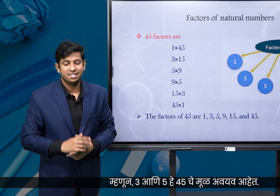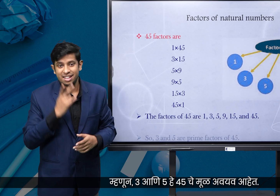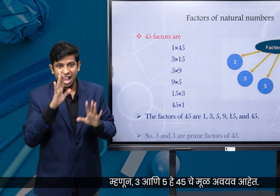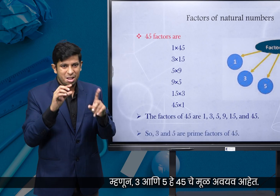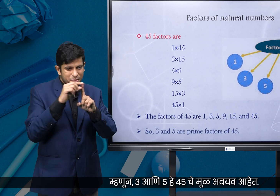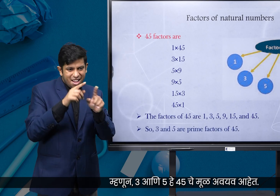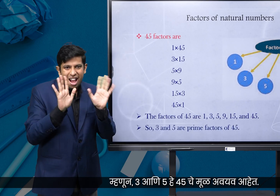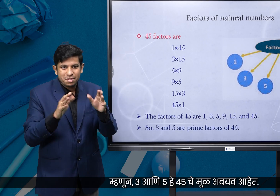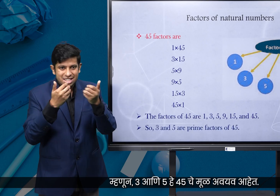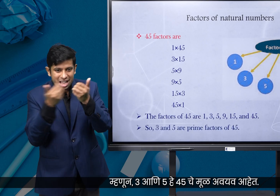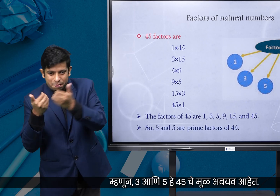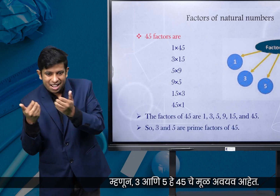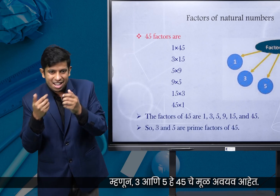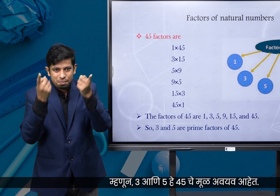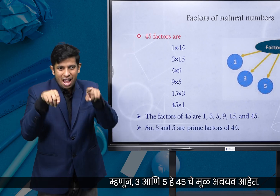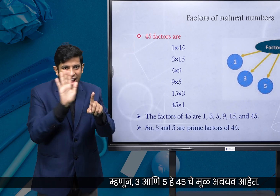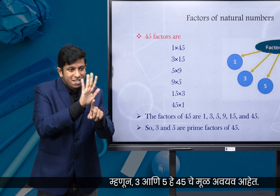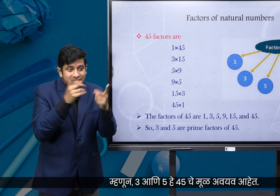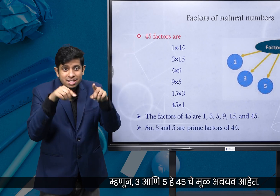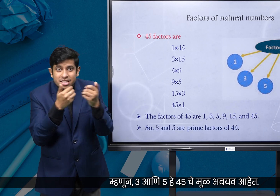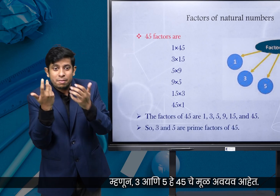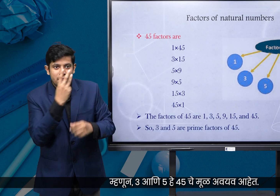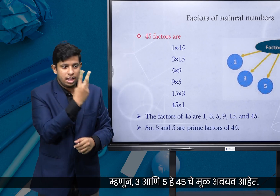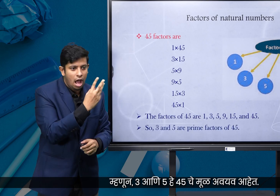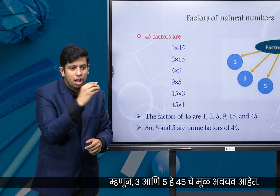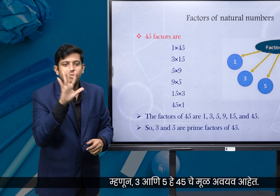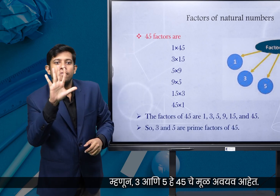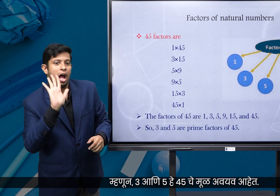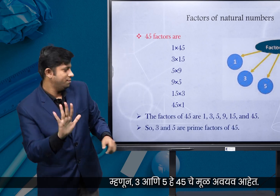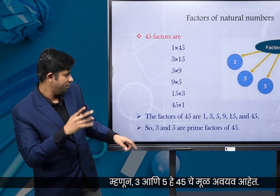म्हणून 3 आणि 5 हे 45चे मूळ अवयव आहेत.